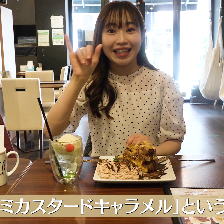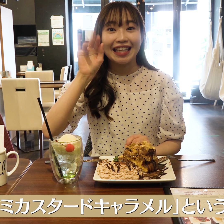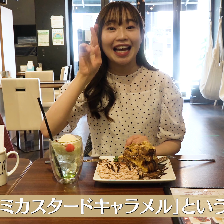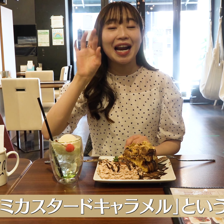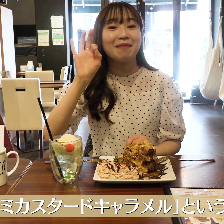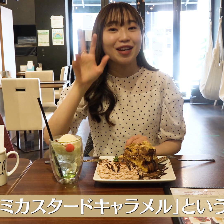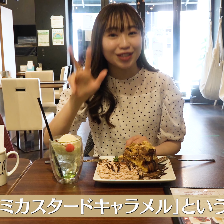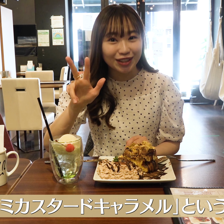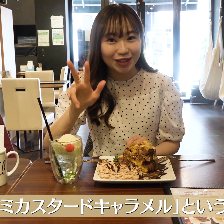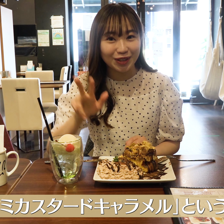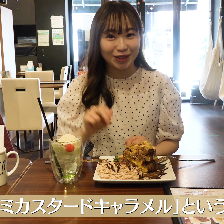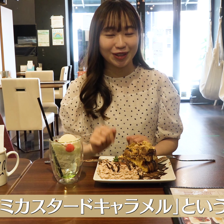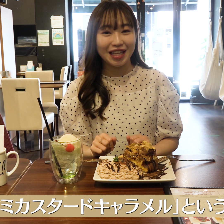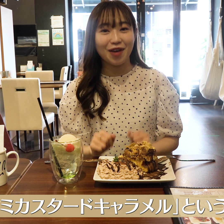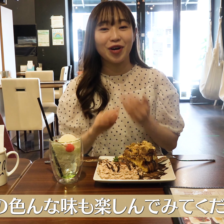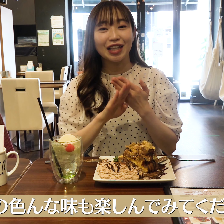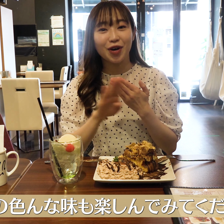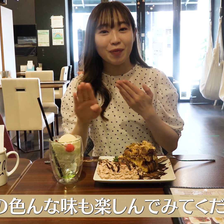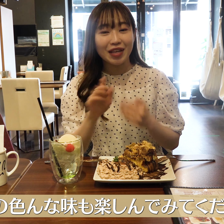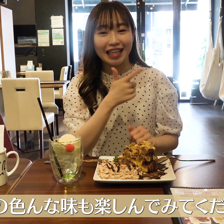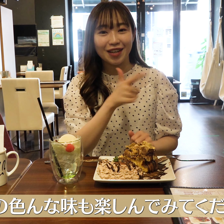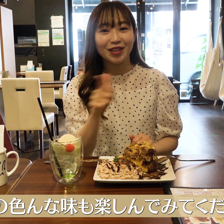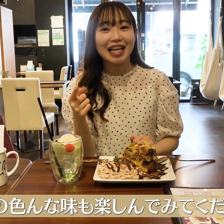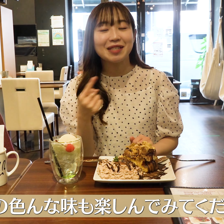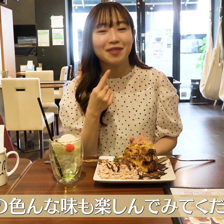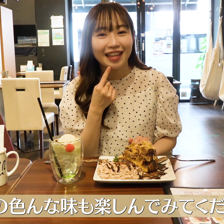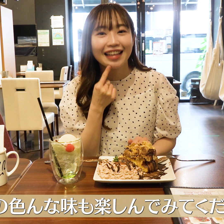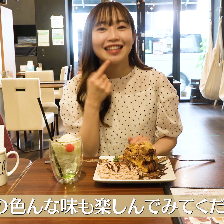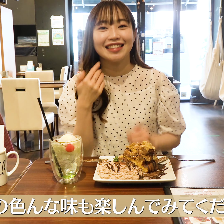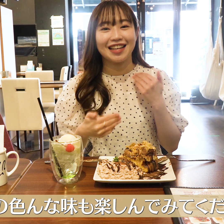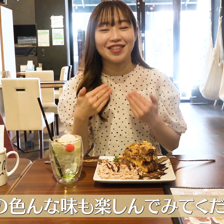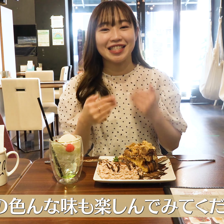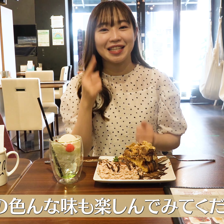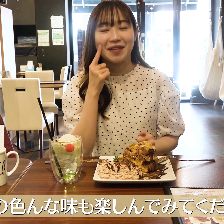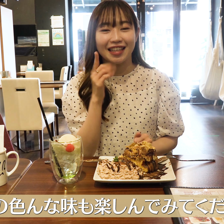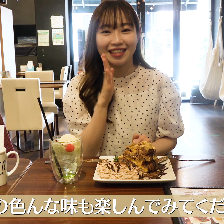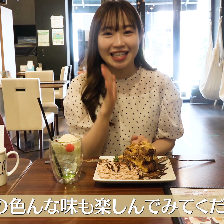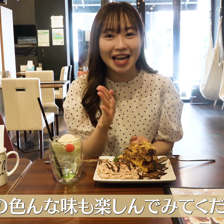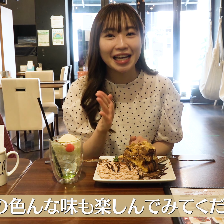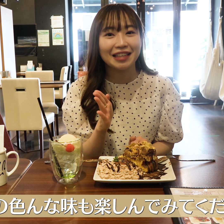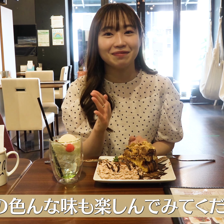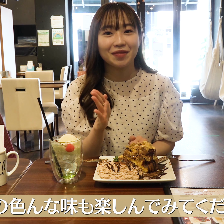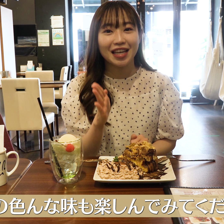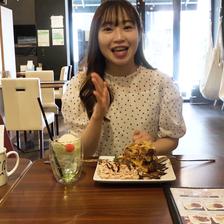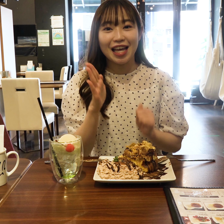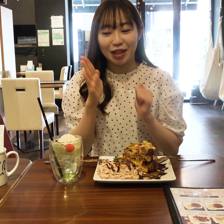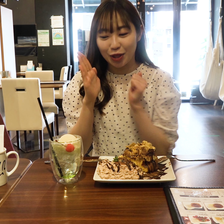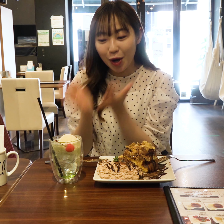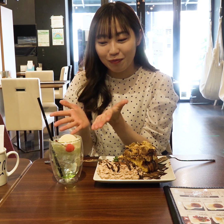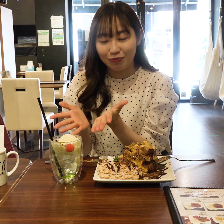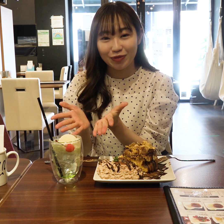キャラメルということで、他のいろんな味もね楽しんでみてください。と